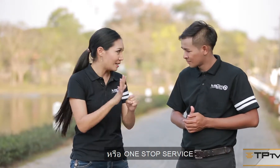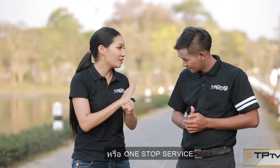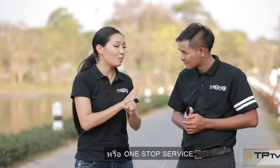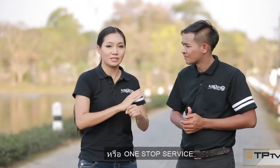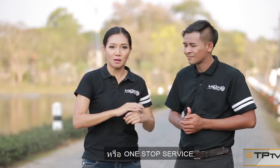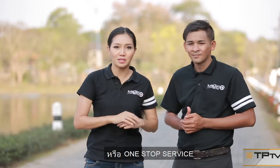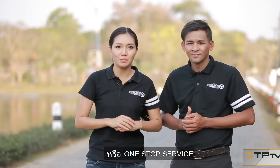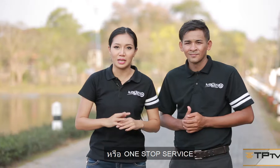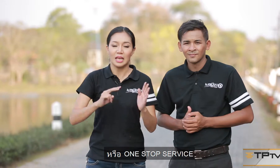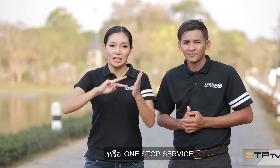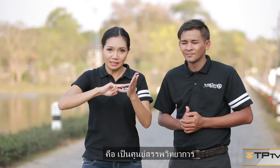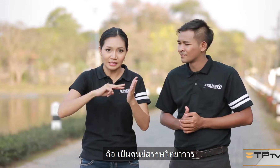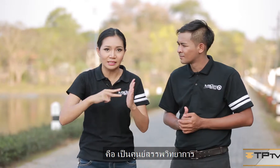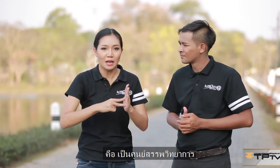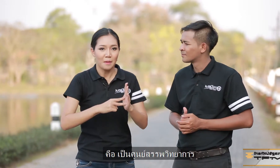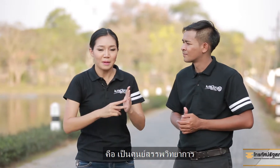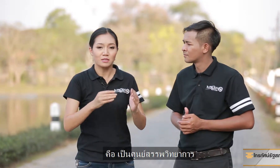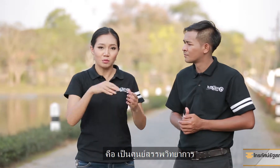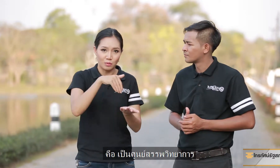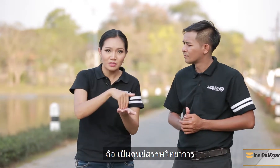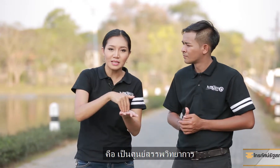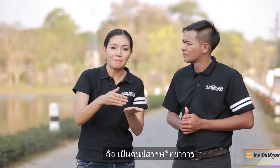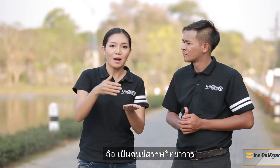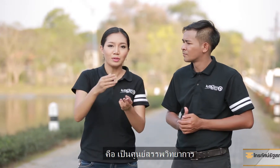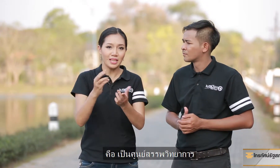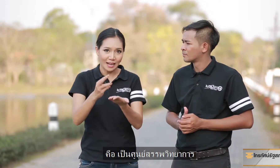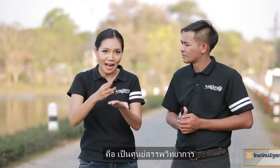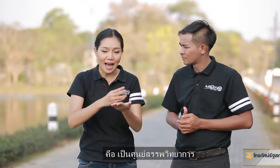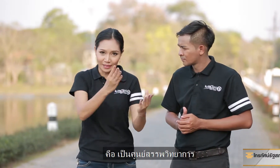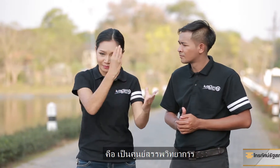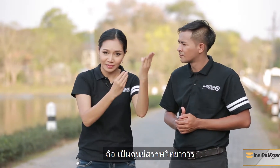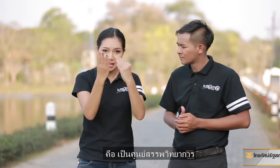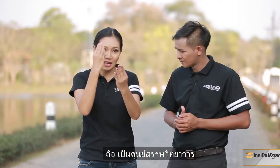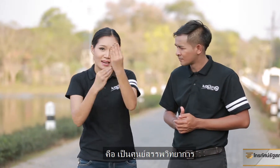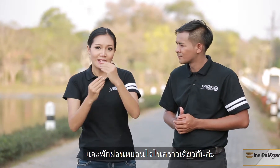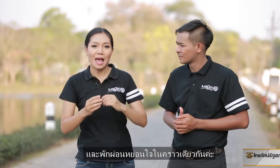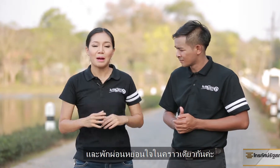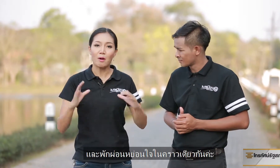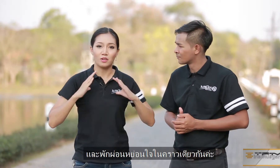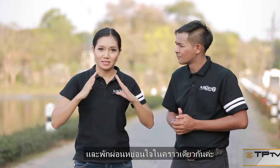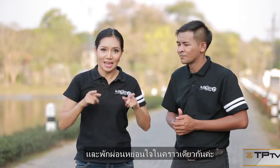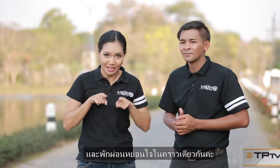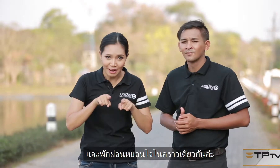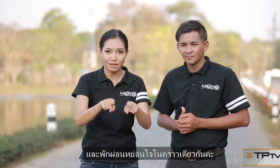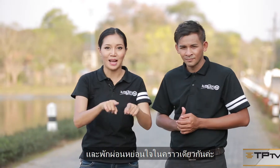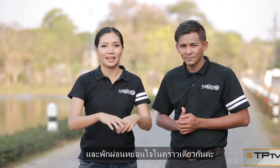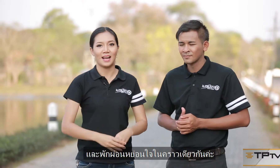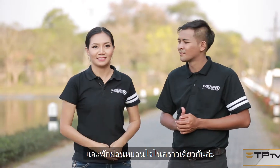หรือ One Stop Service คือเป็นศูนย์สัพพวิทยาการและพักผ่อนหย่อนใจในคราวเดียวกันค่ะ